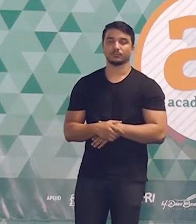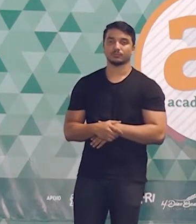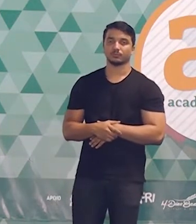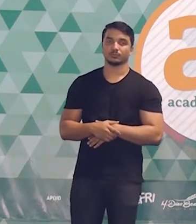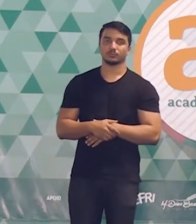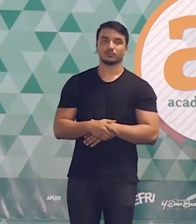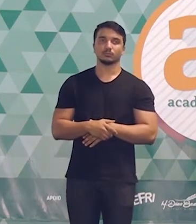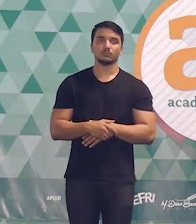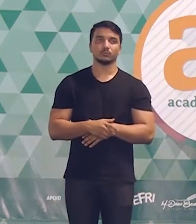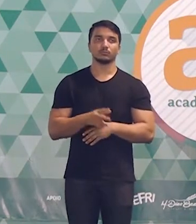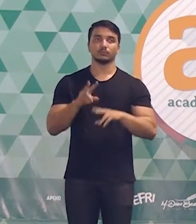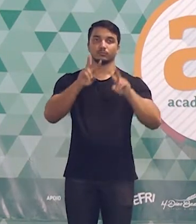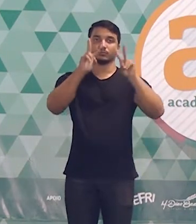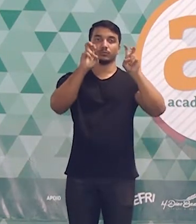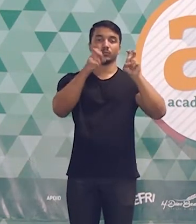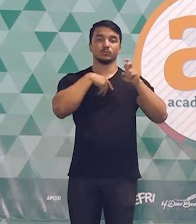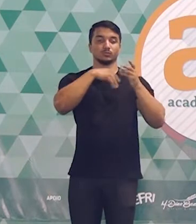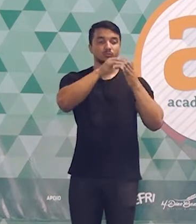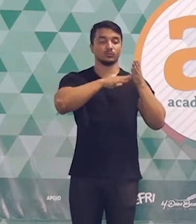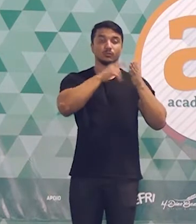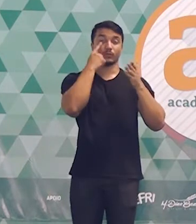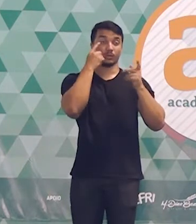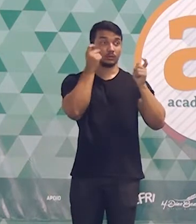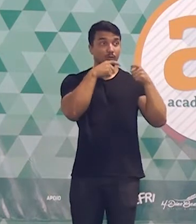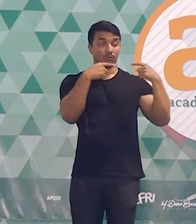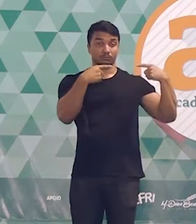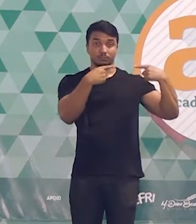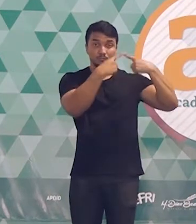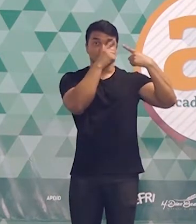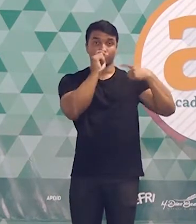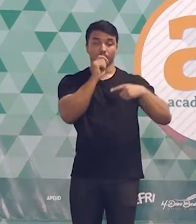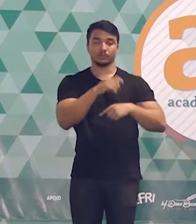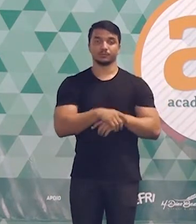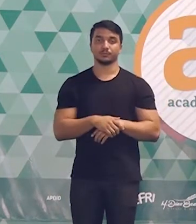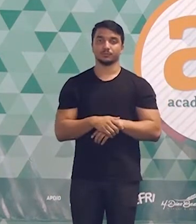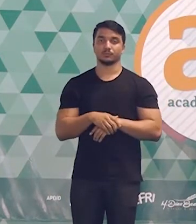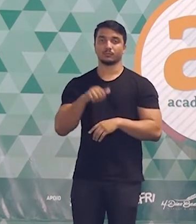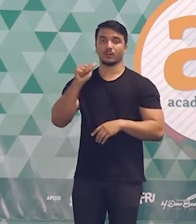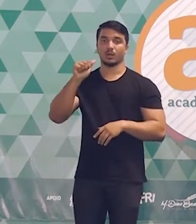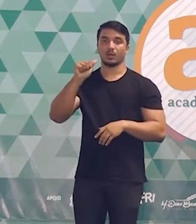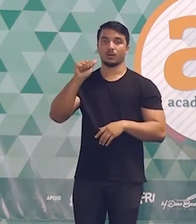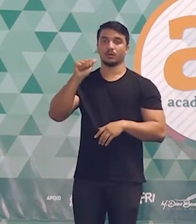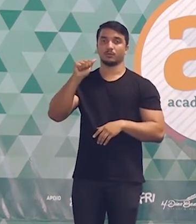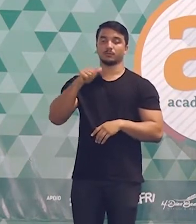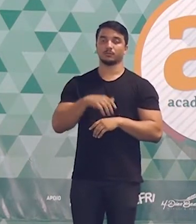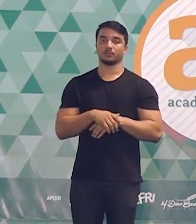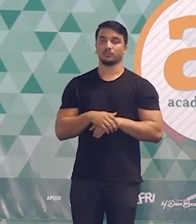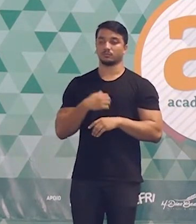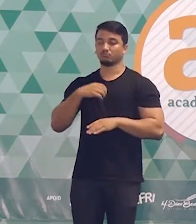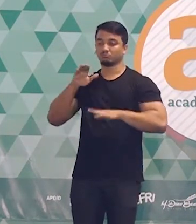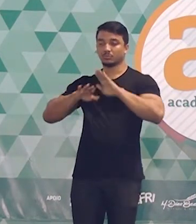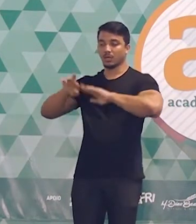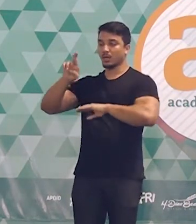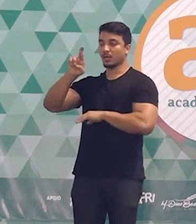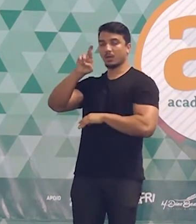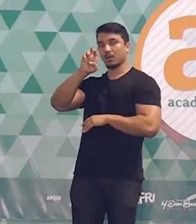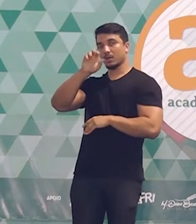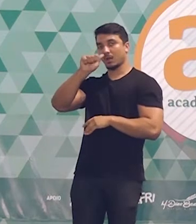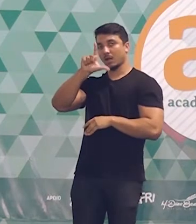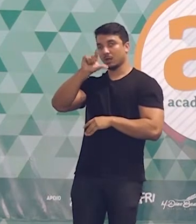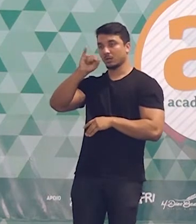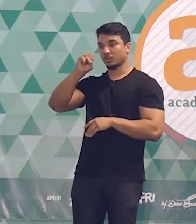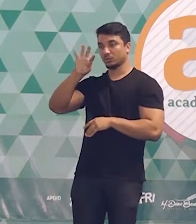propriamente. Sobre a obra é possível afirmar o quê? O tratamento realista que